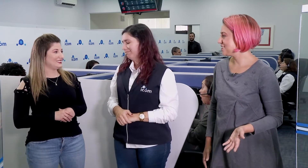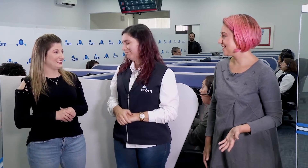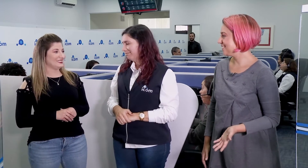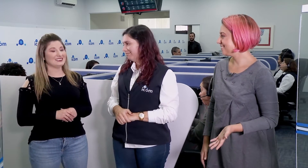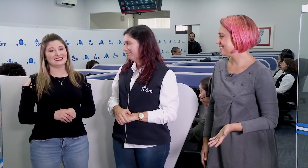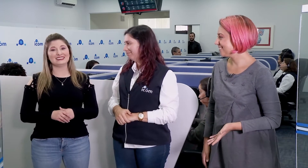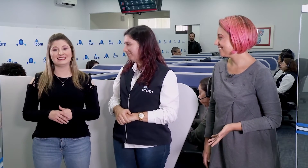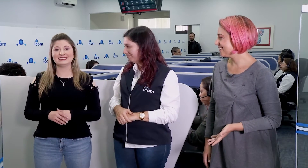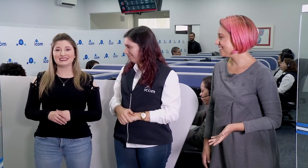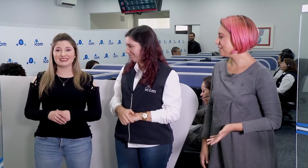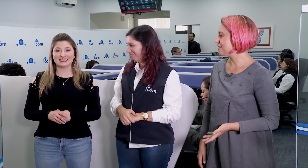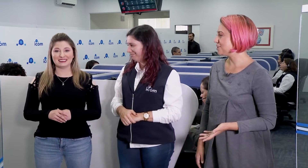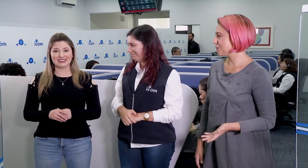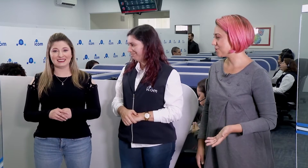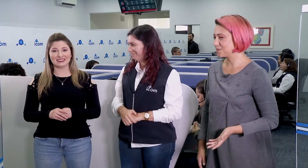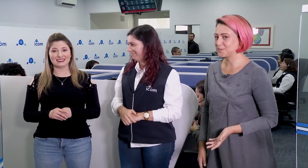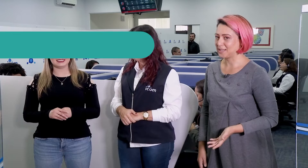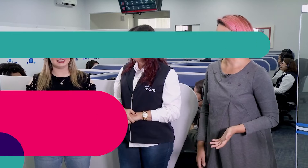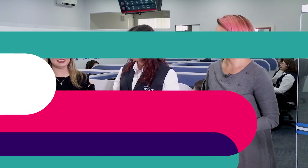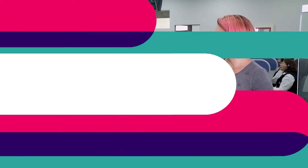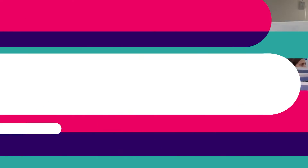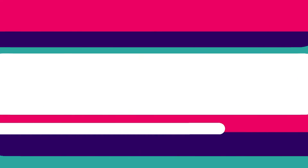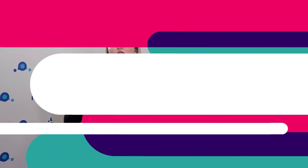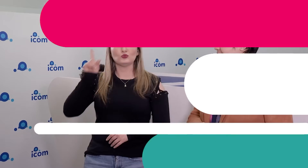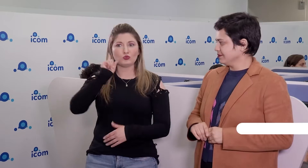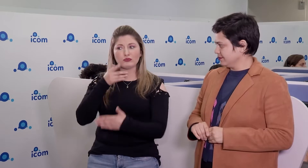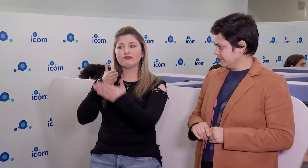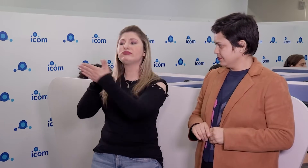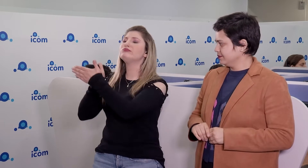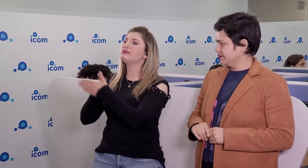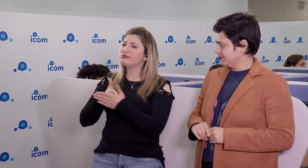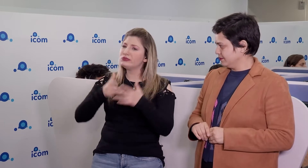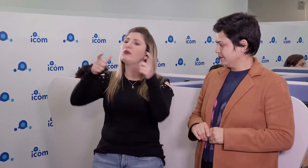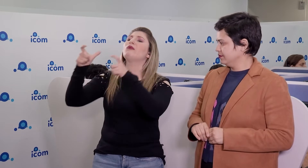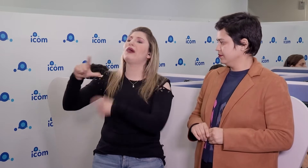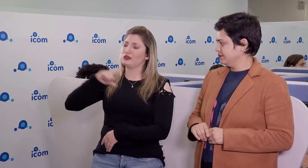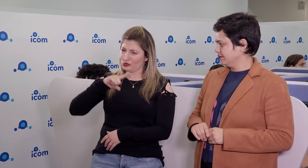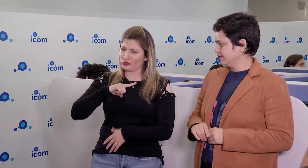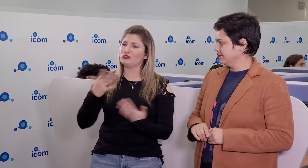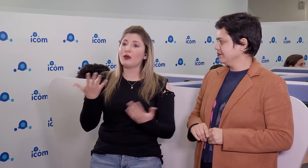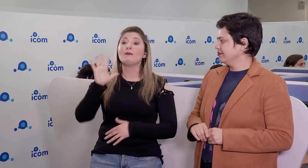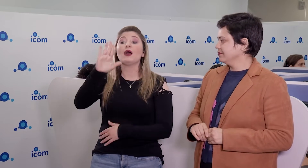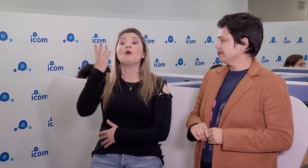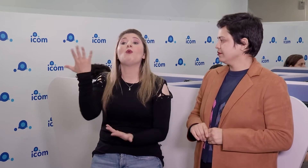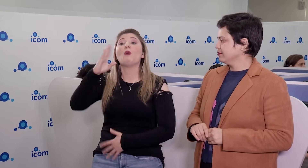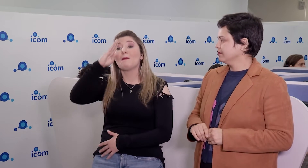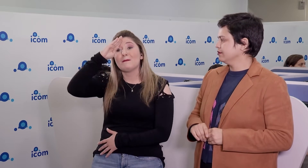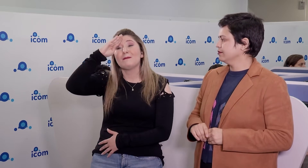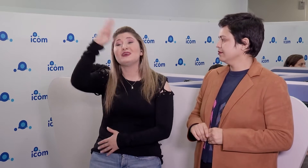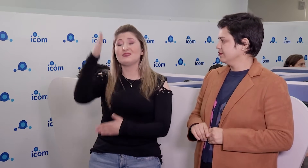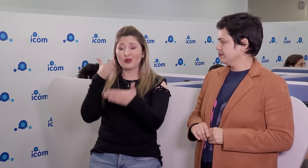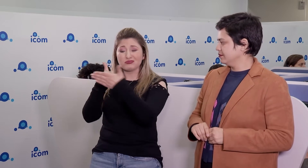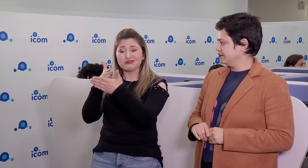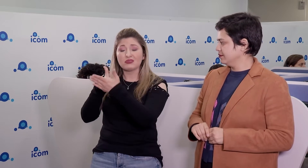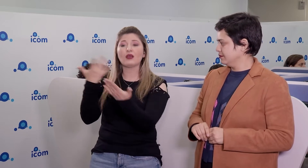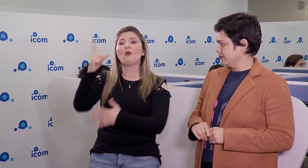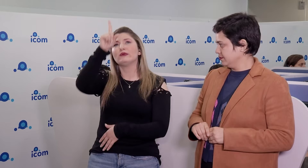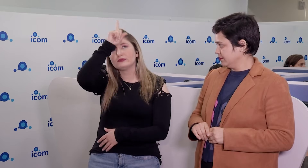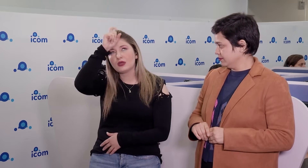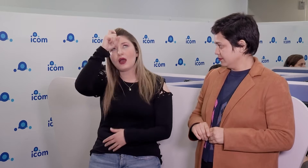e não levar isso para outros espaços. Agora, conta pra gente, Ana Emília, como surda, quais as barreiras, as principais, né, as principais